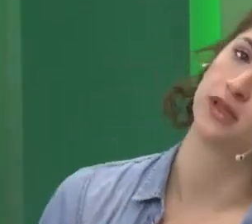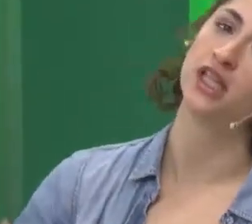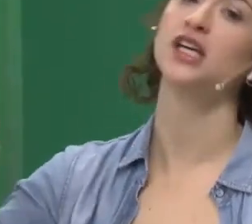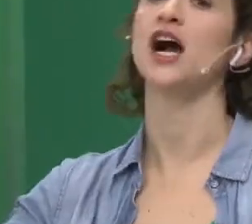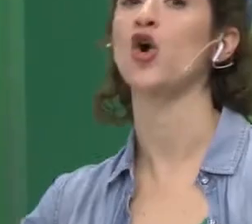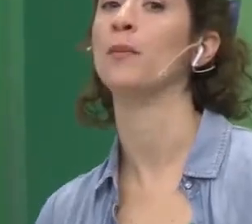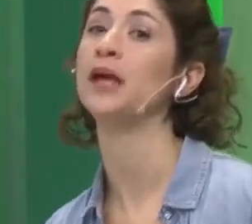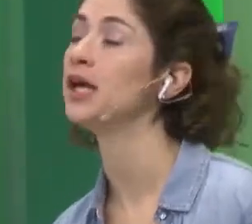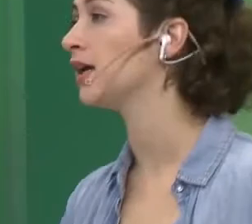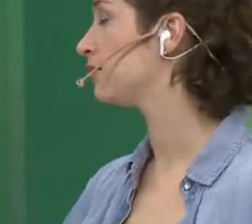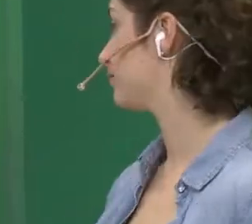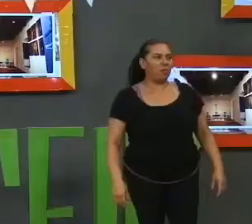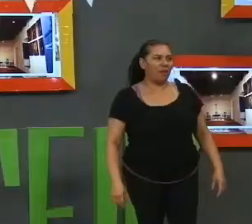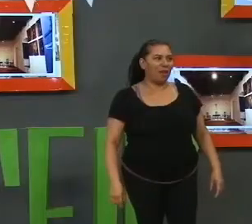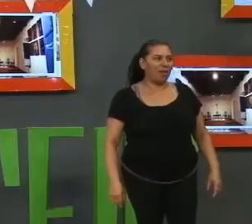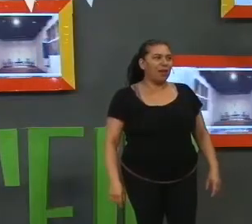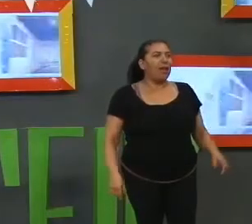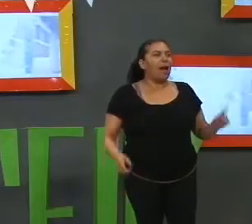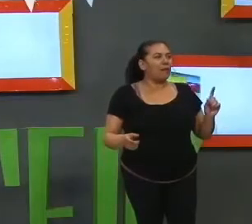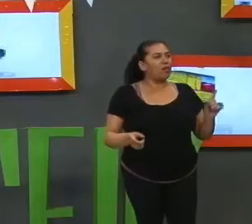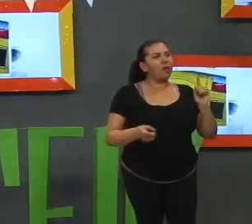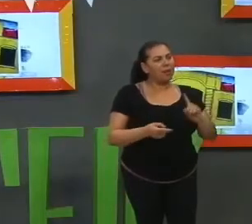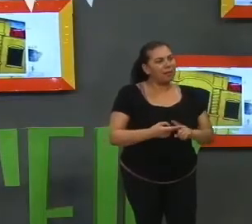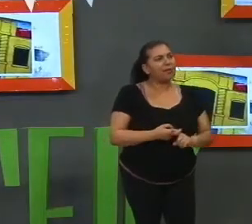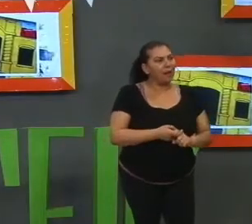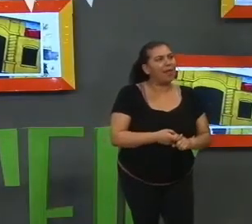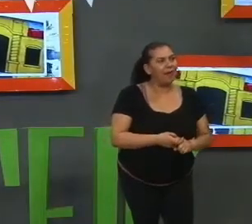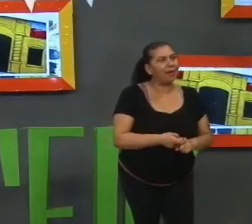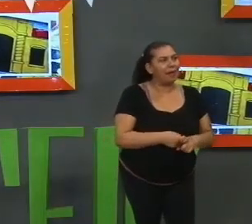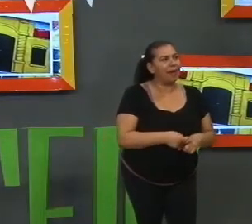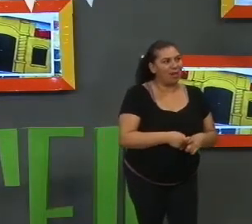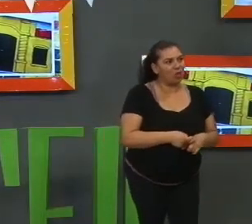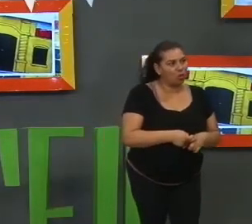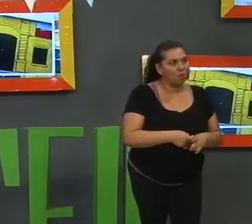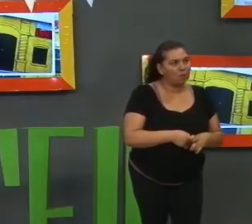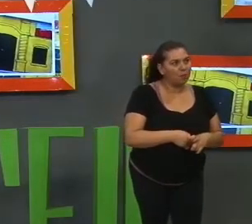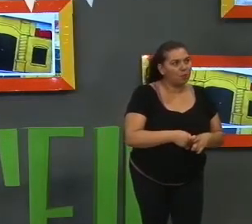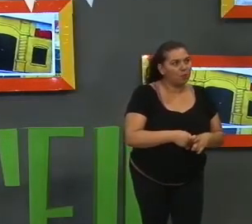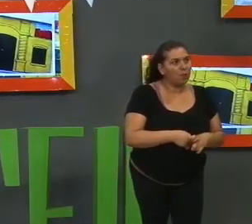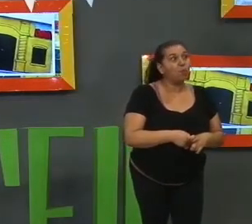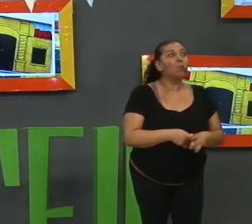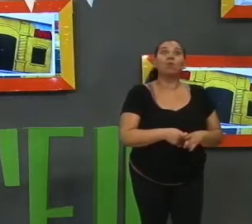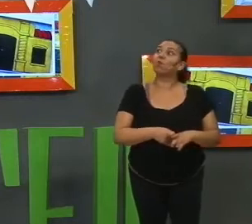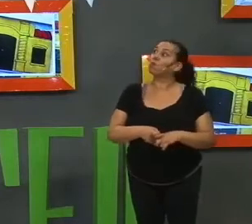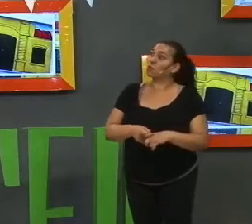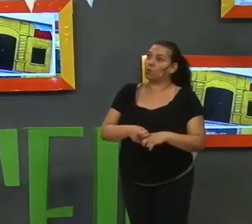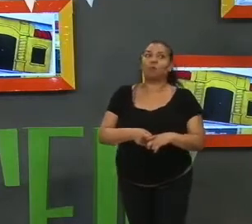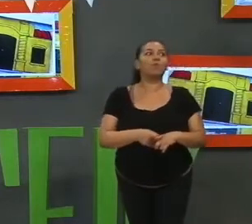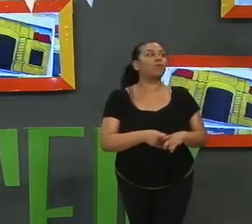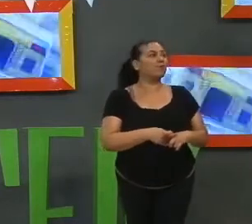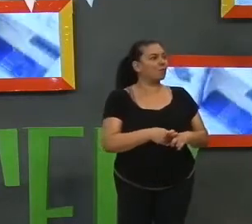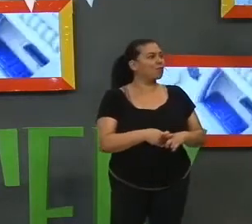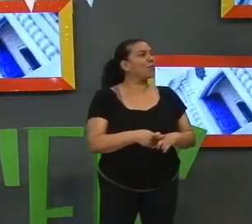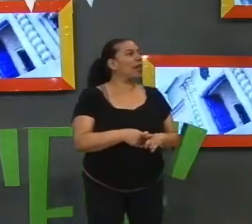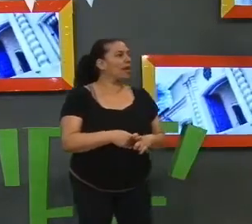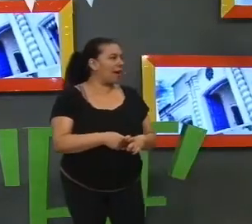yo a dormir, a comer. Muy bien. A ver, ¿solamente se trasladaban en caballo? No, aprendimos que también se